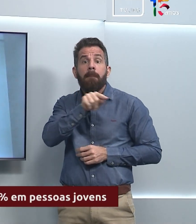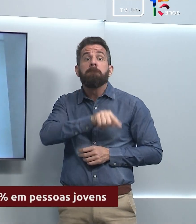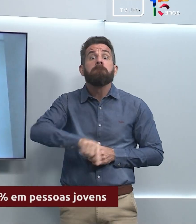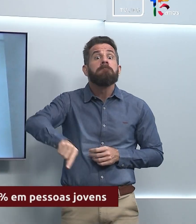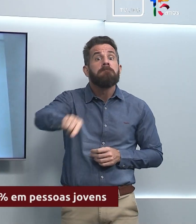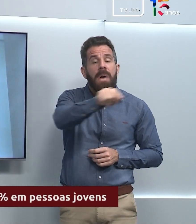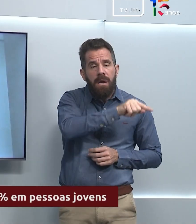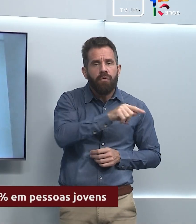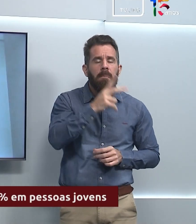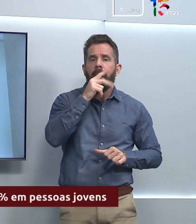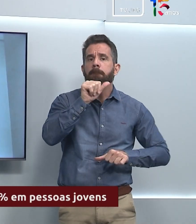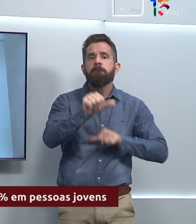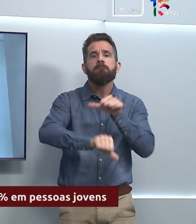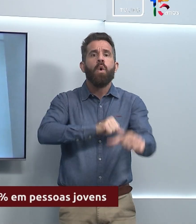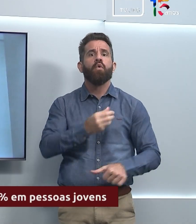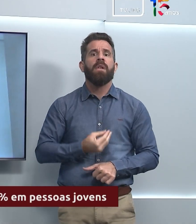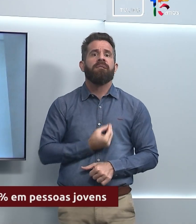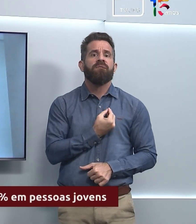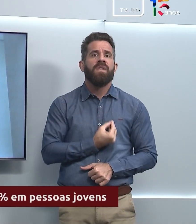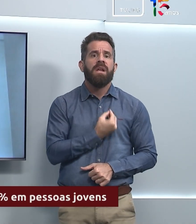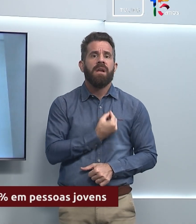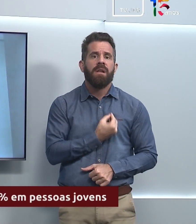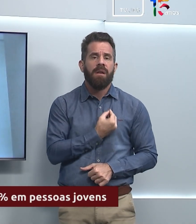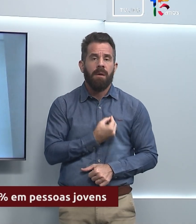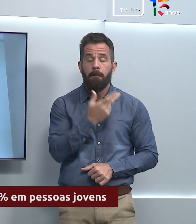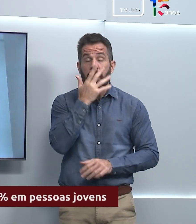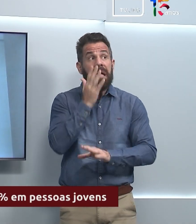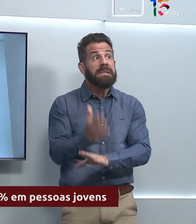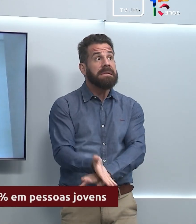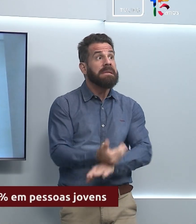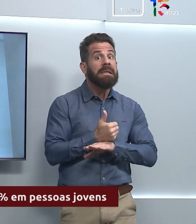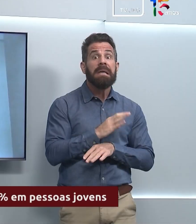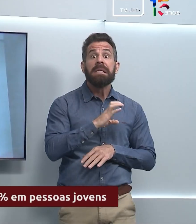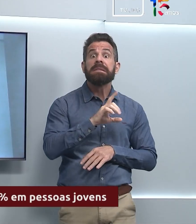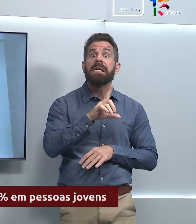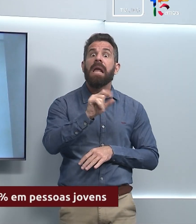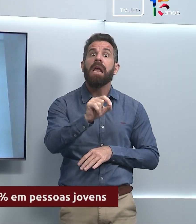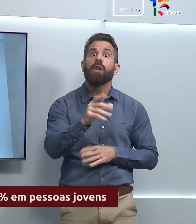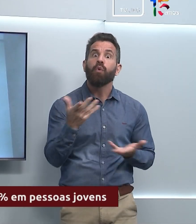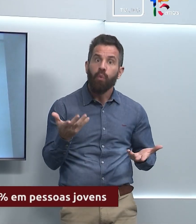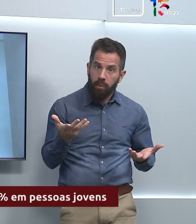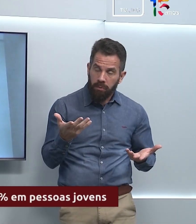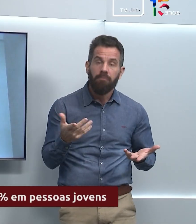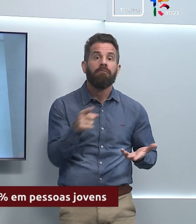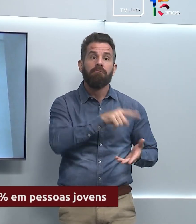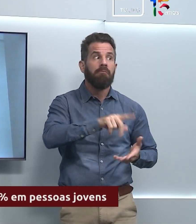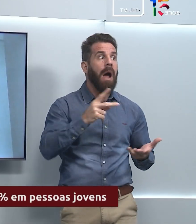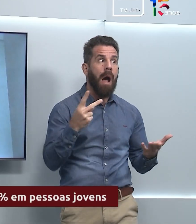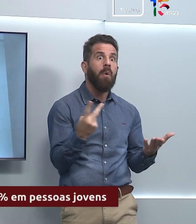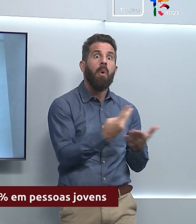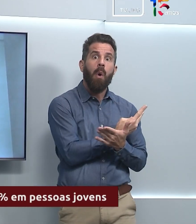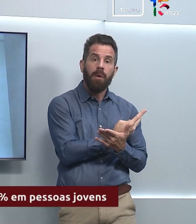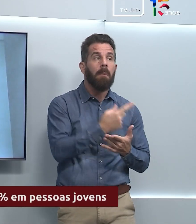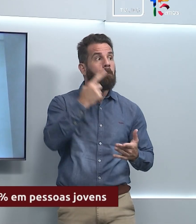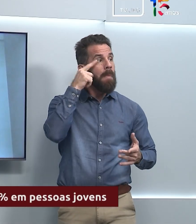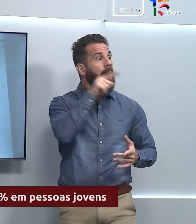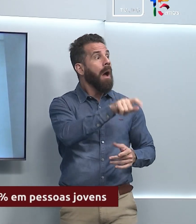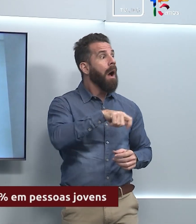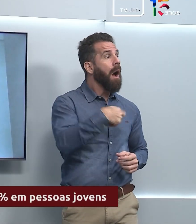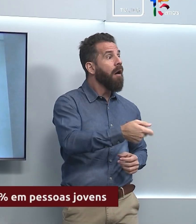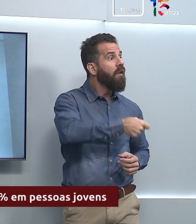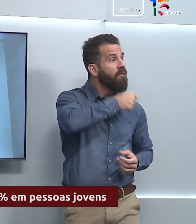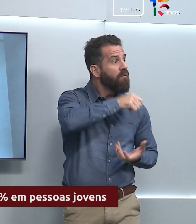pessoas jovens vêm desenvolvendo cada vez mais cedo os fatores de risco que antes a gente considerava que era de pessoas mais